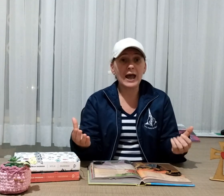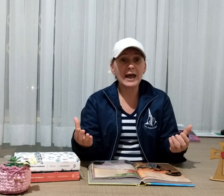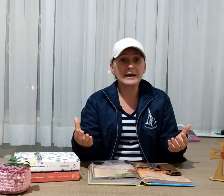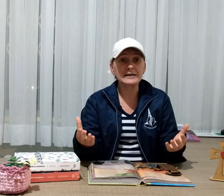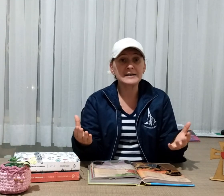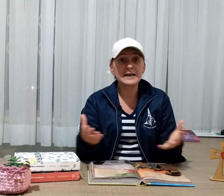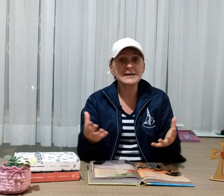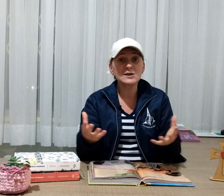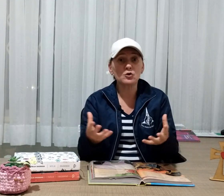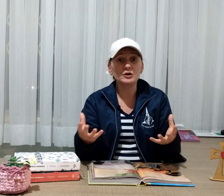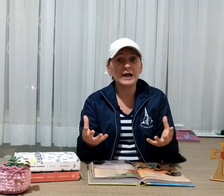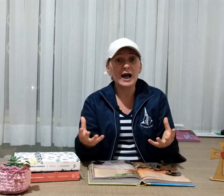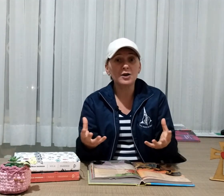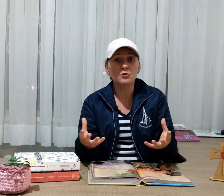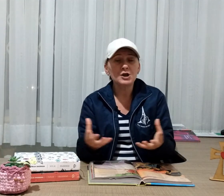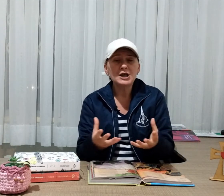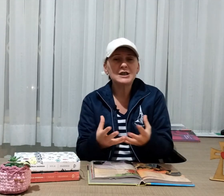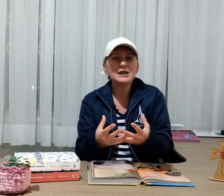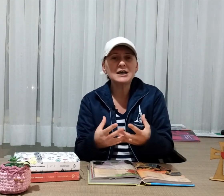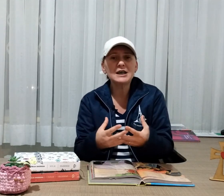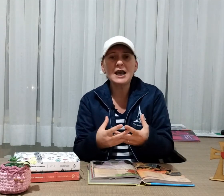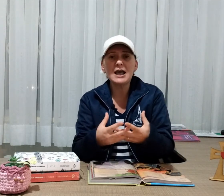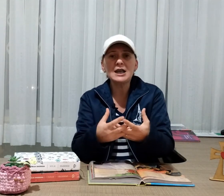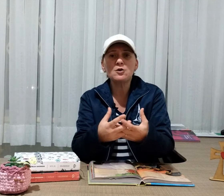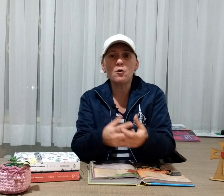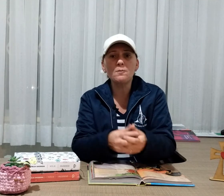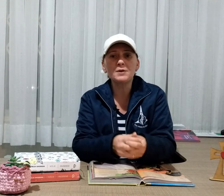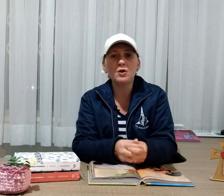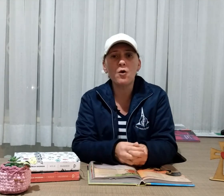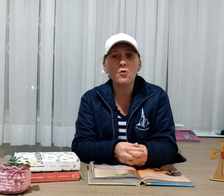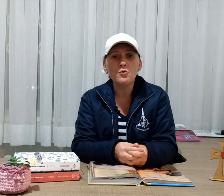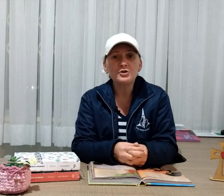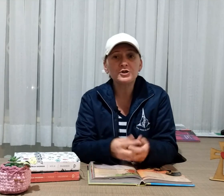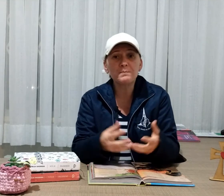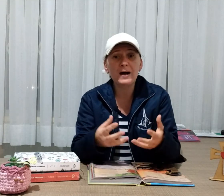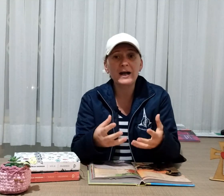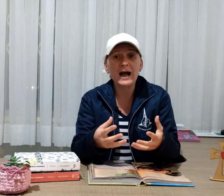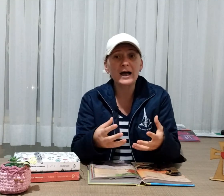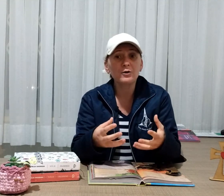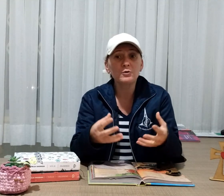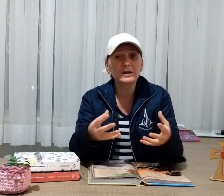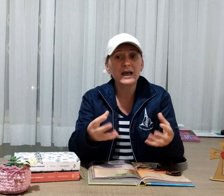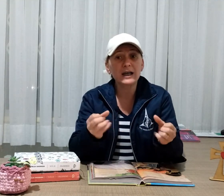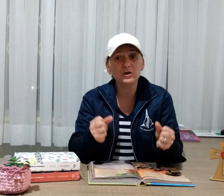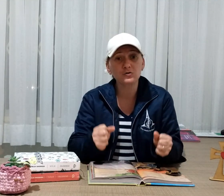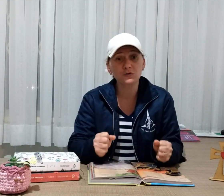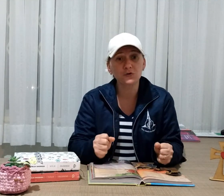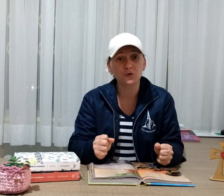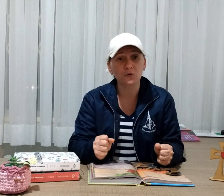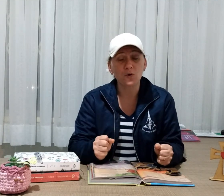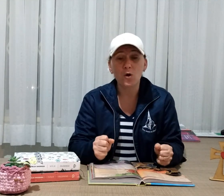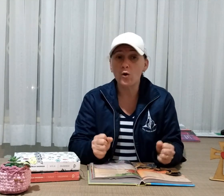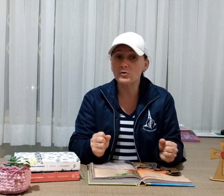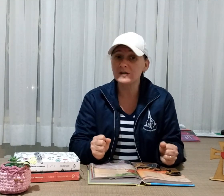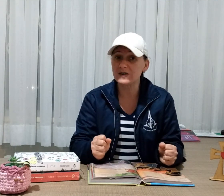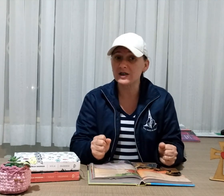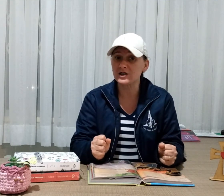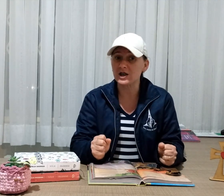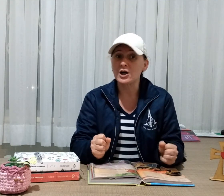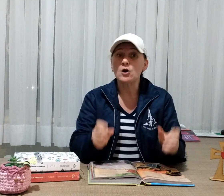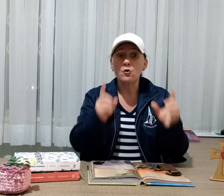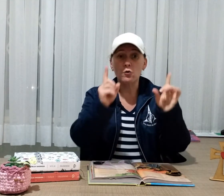Meus colegas, eles contaram que ele combinou de pagar o que era justo,